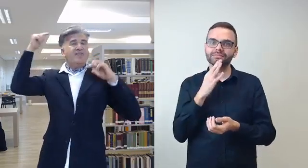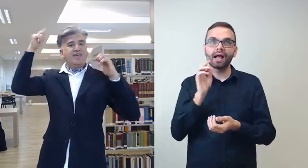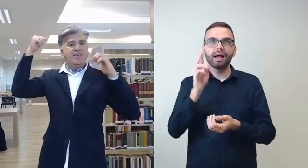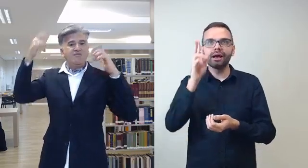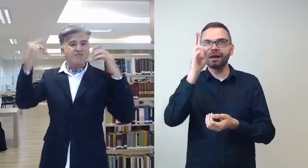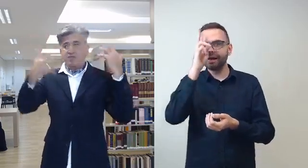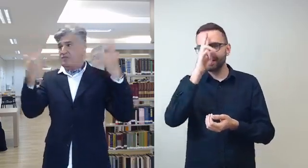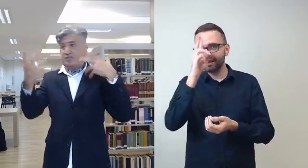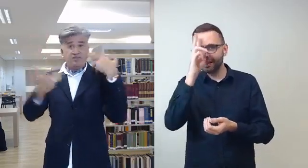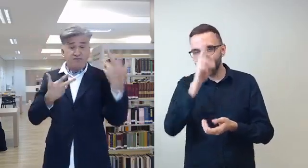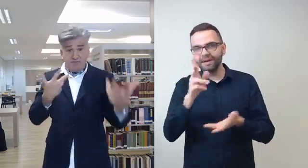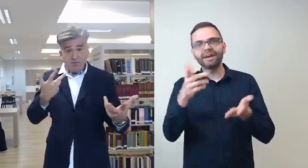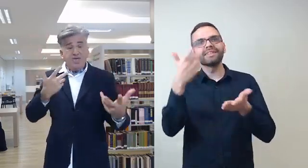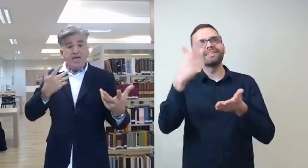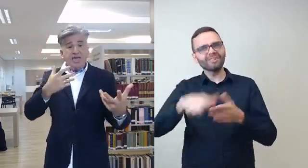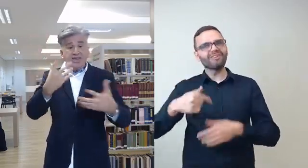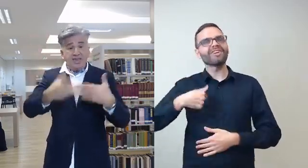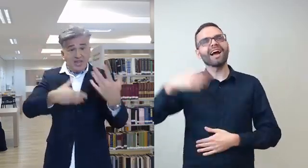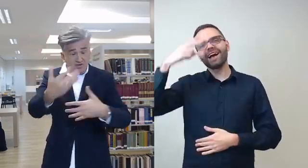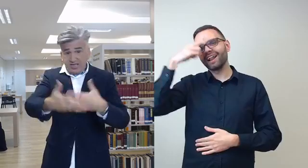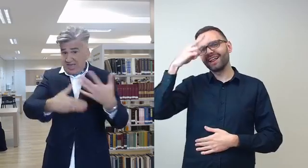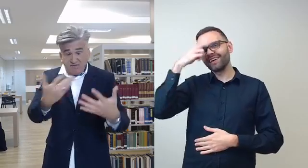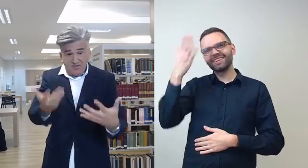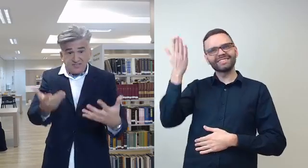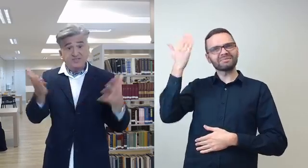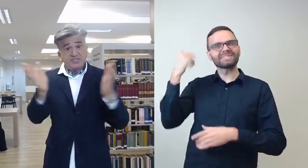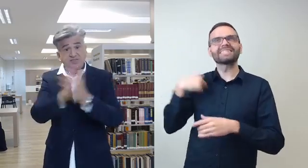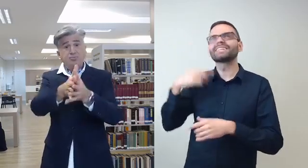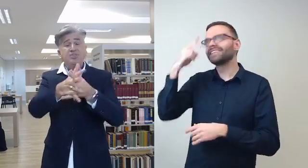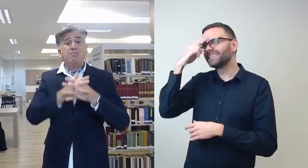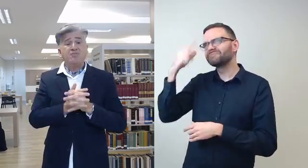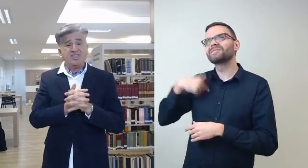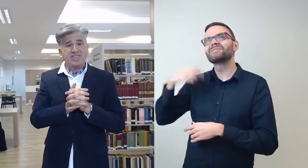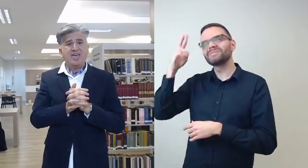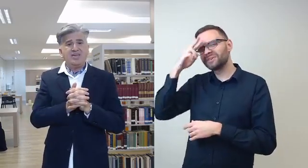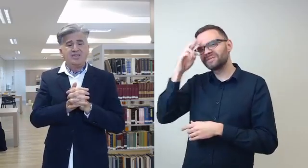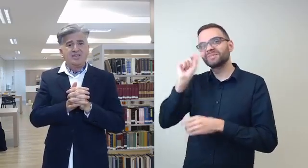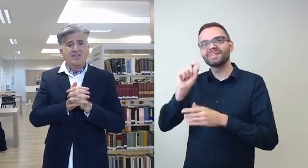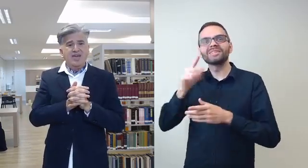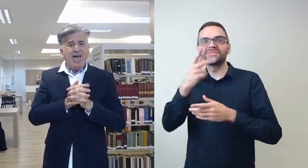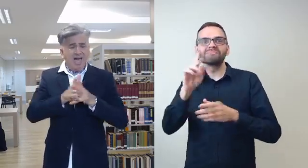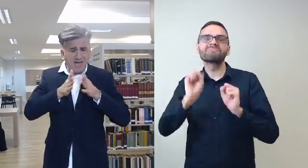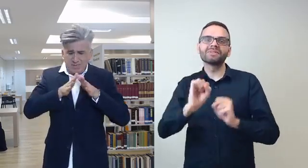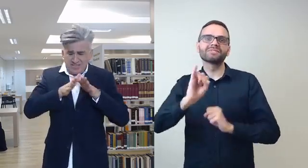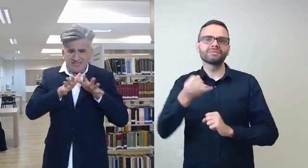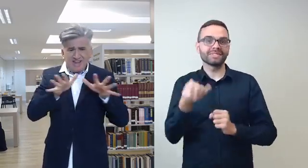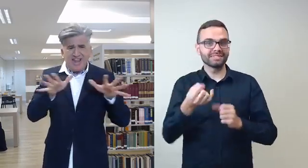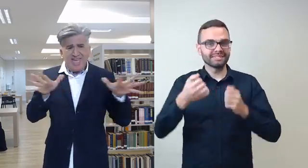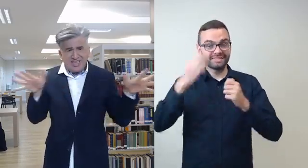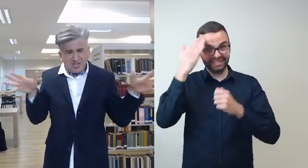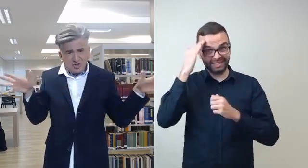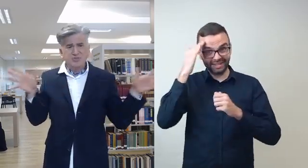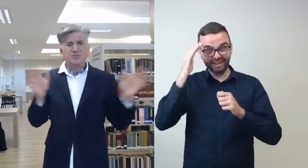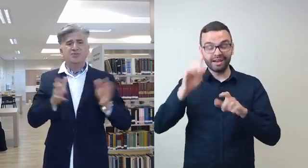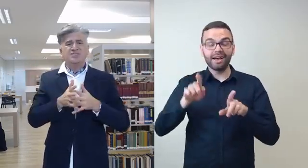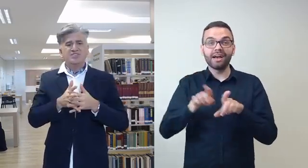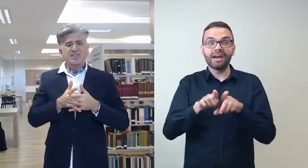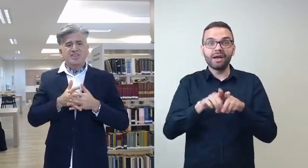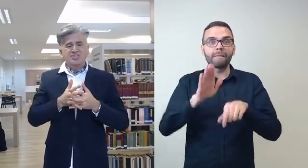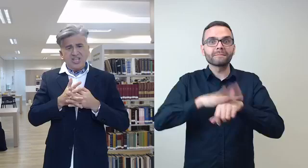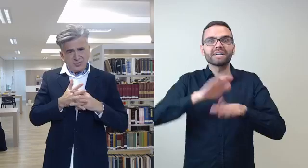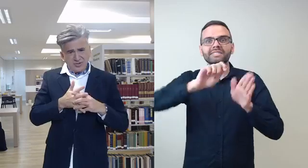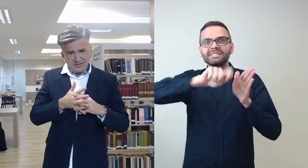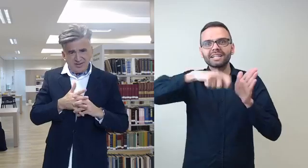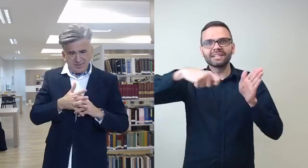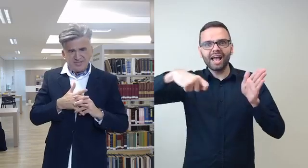lá daquele evento que você viu, aquele livro, aquela revista, e você vai poder aproveitar. Abre esse leque de opções